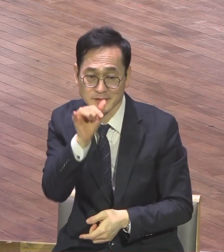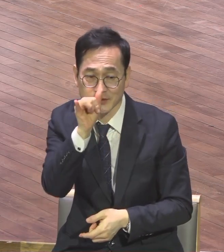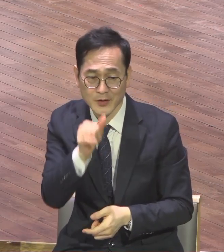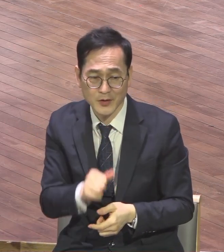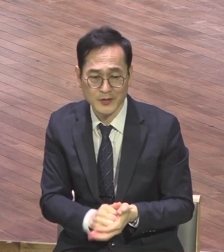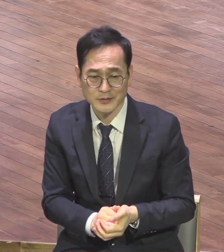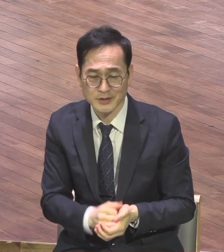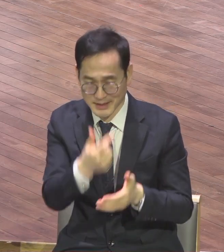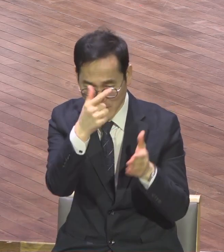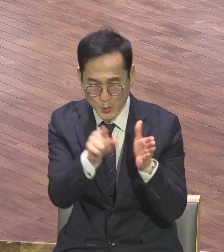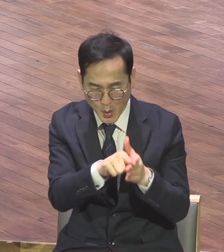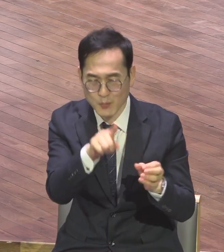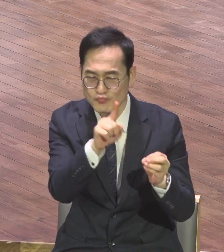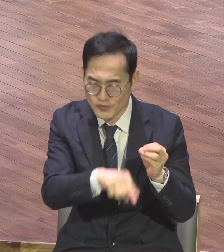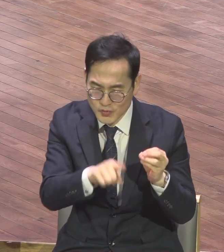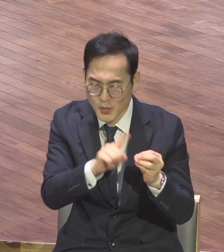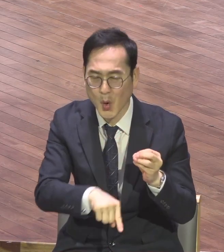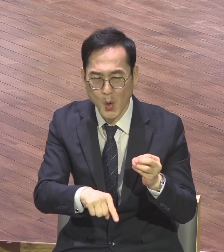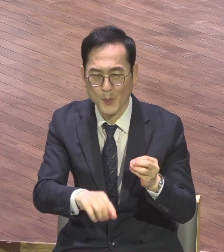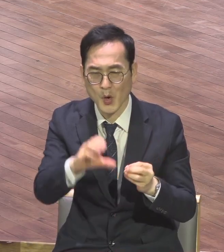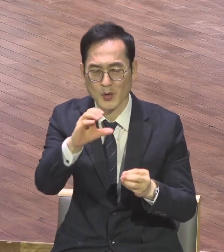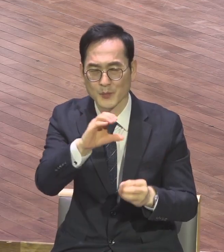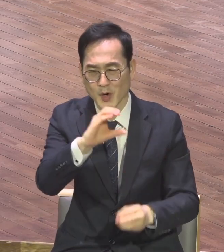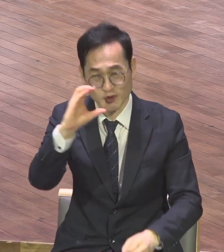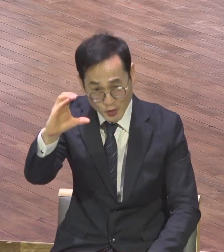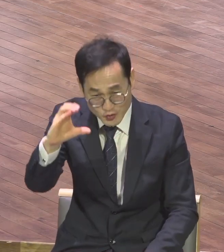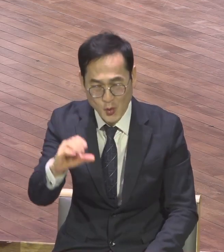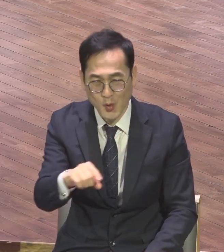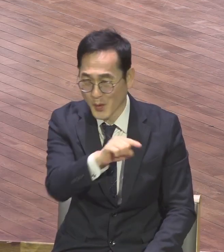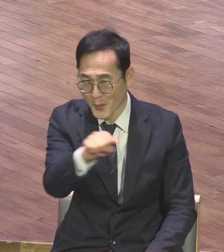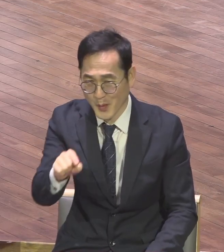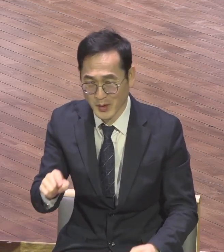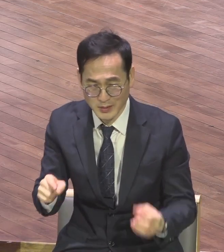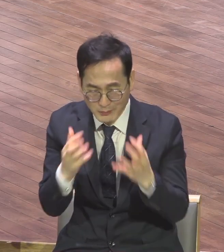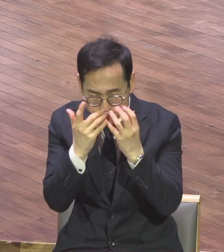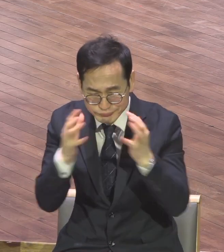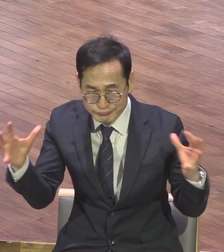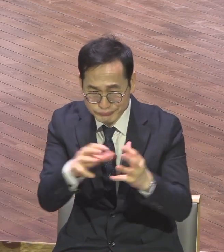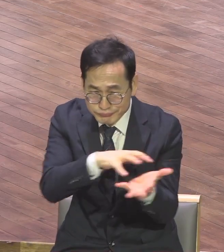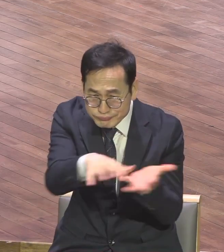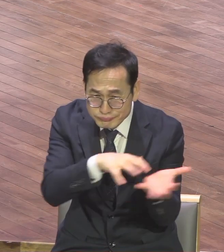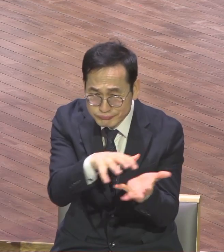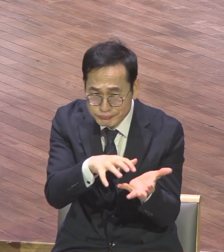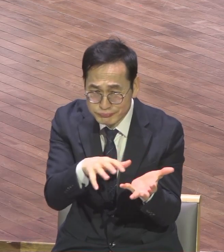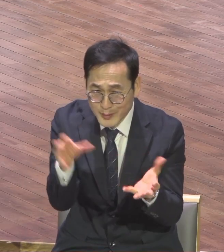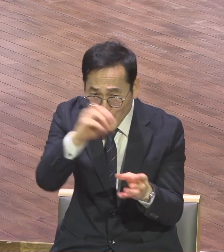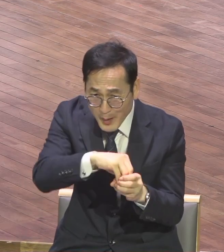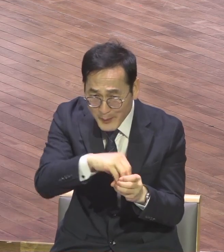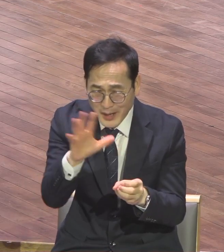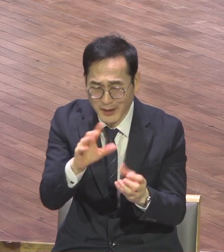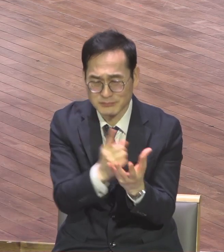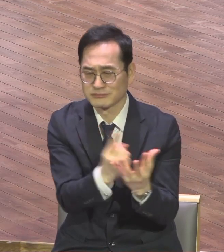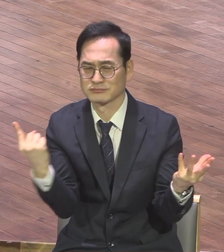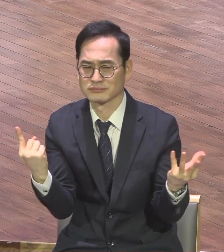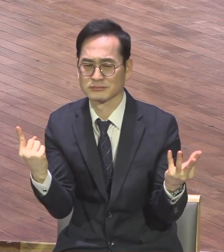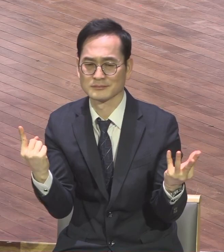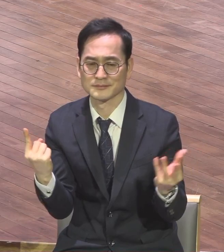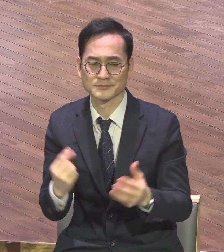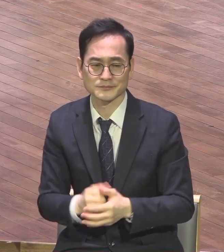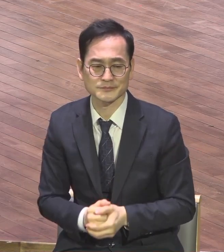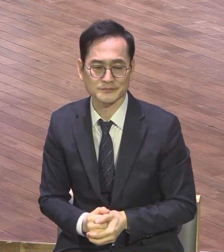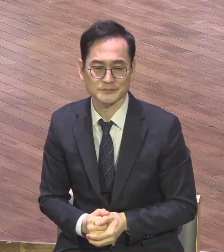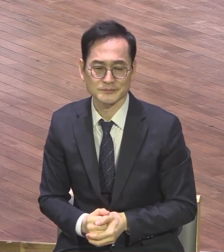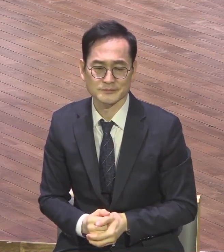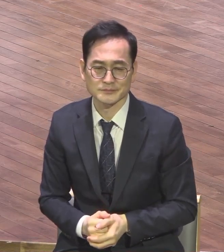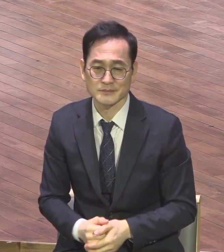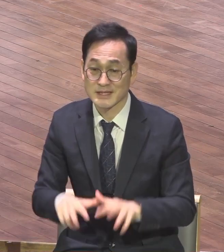불교, 천주교, 모슬림 아니에요. 아니다는 얘기예요. 어떤 신학자는 이런 말을 했습니다. 지금은